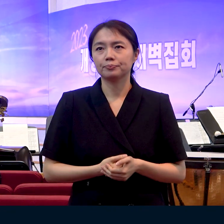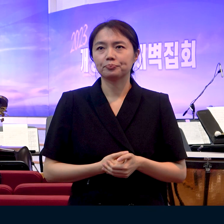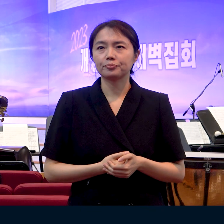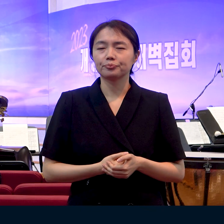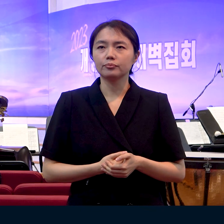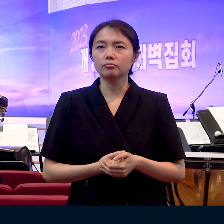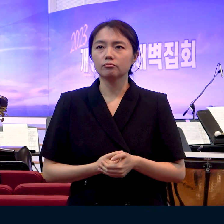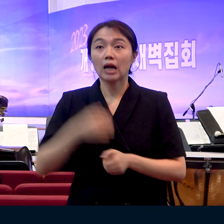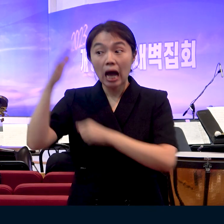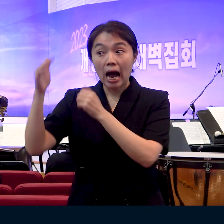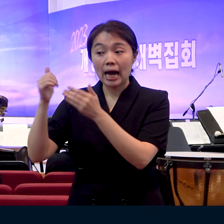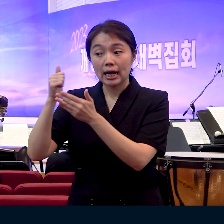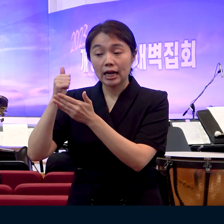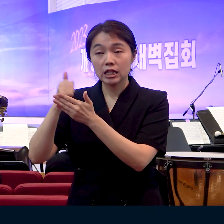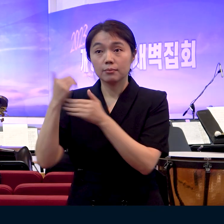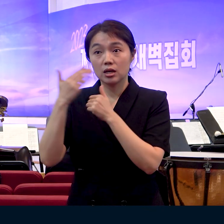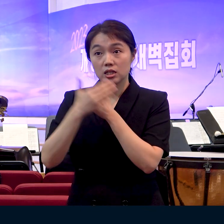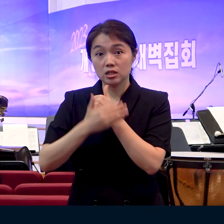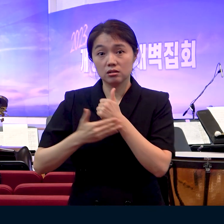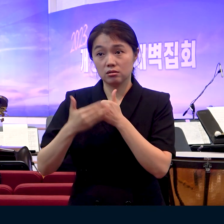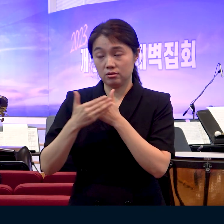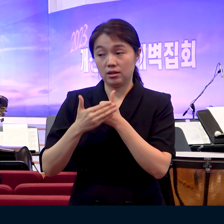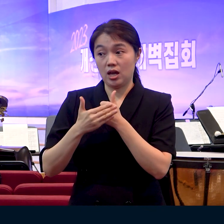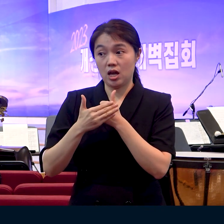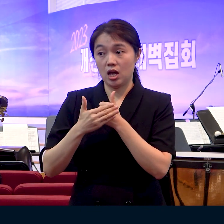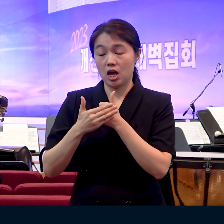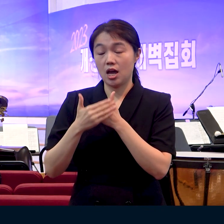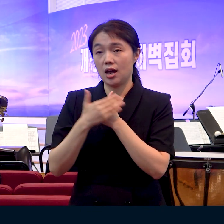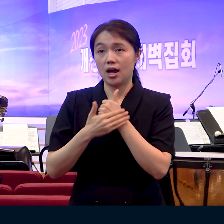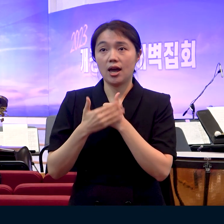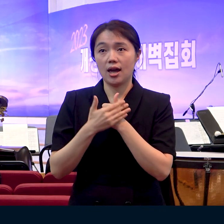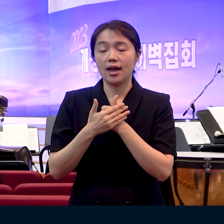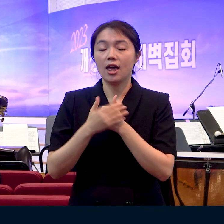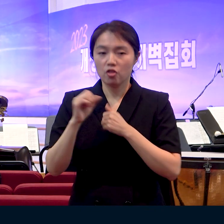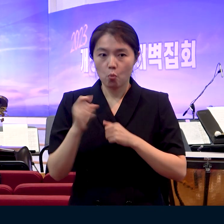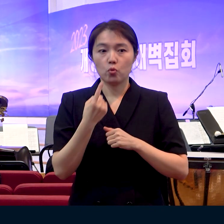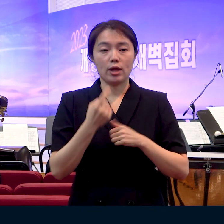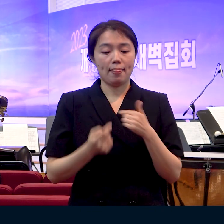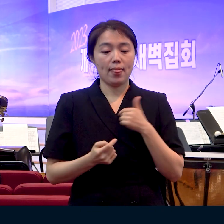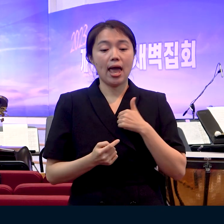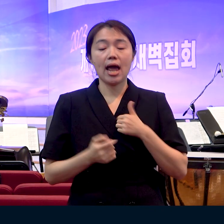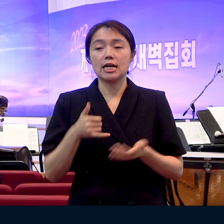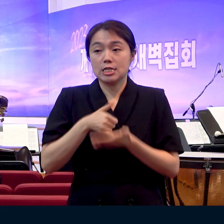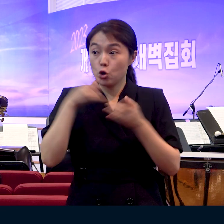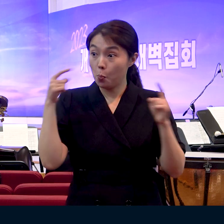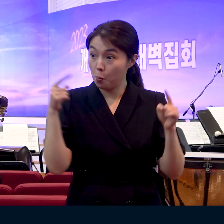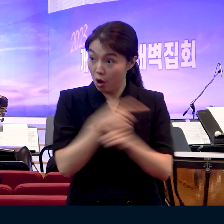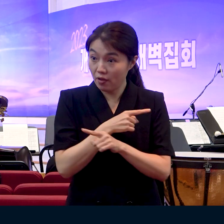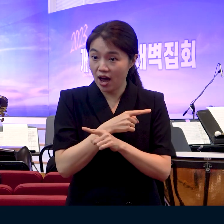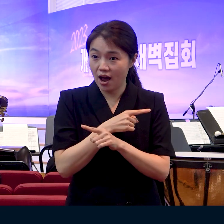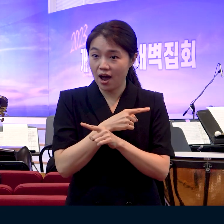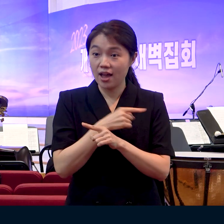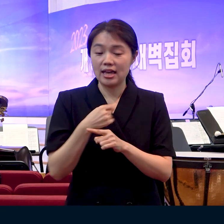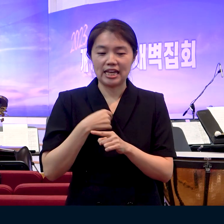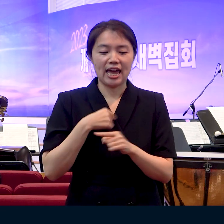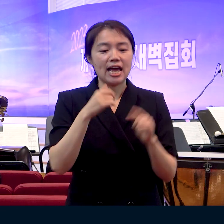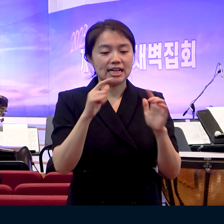은혜 때문에 자기의 인격이 변화되고, 이게 삶으로 나타나면서, 그러면서 나오는 게